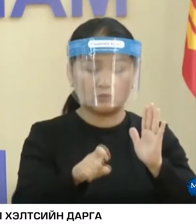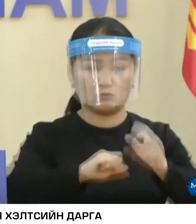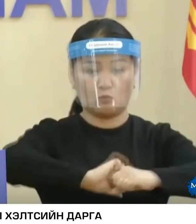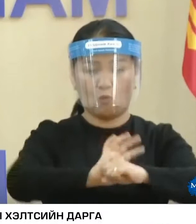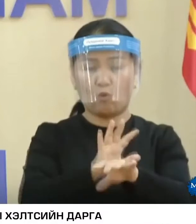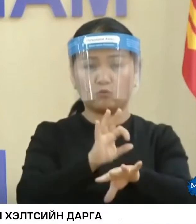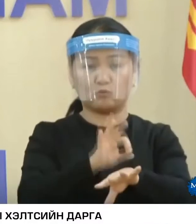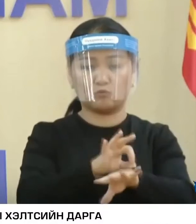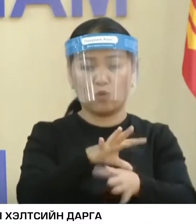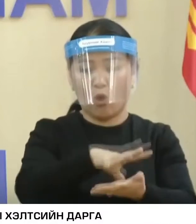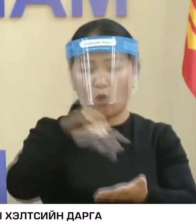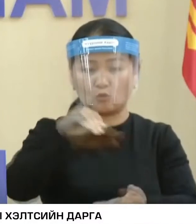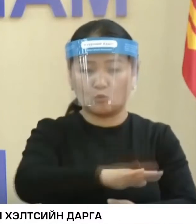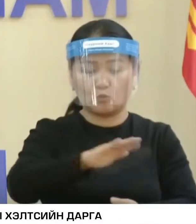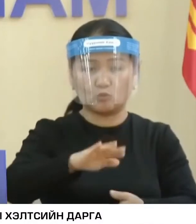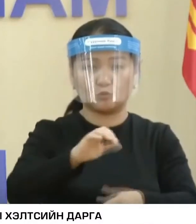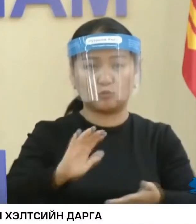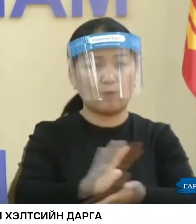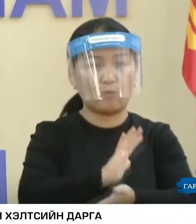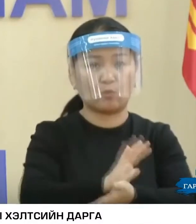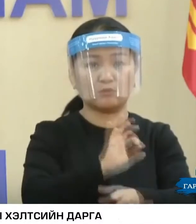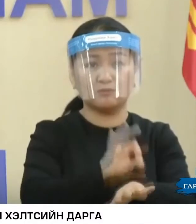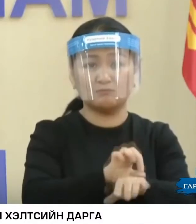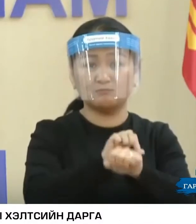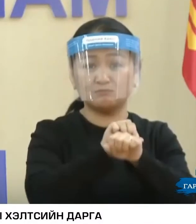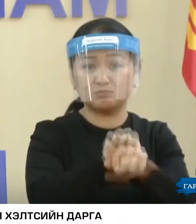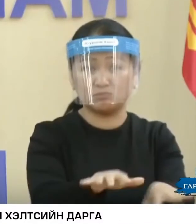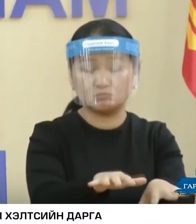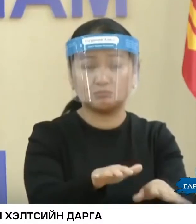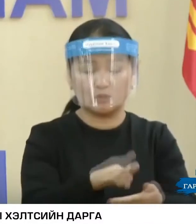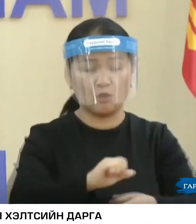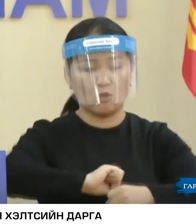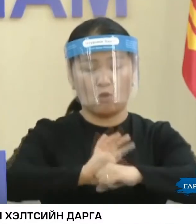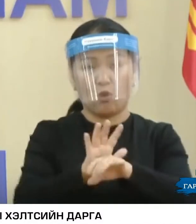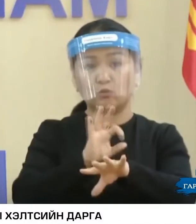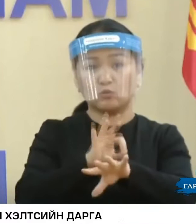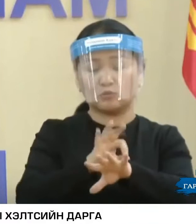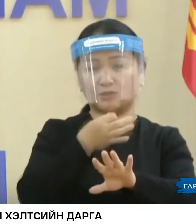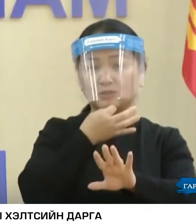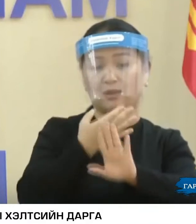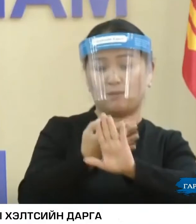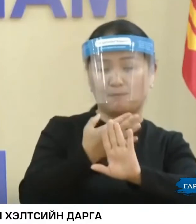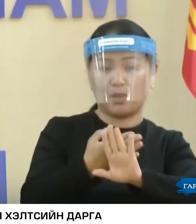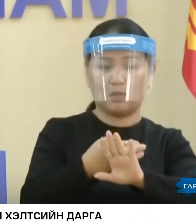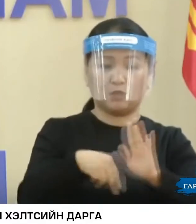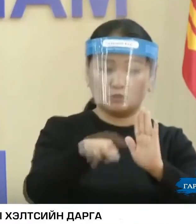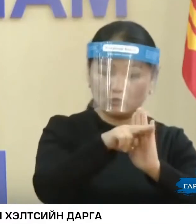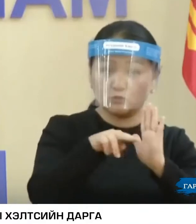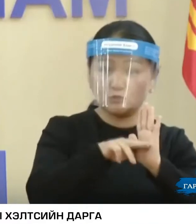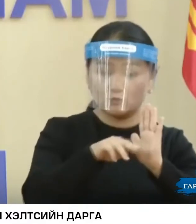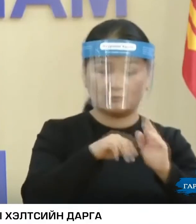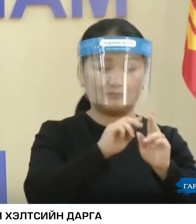эрс оюутнуудын дунд бол эрс нэмэгдсэн байна. Ийм учраас коронавирус халдвараас урьдчилан сэргийлэх зөвлөмж зөвлөгөөнийг